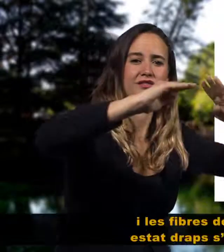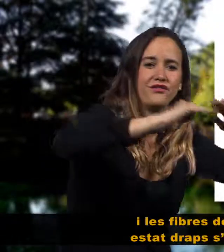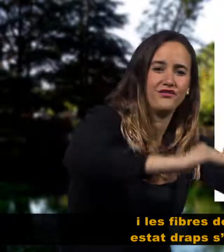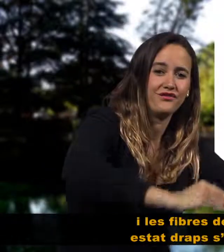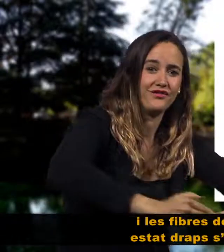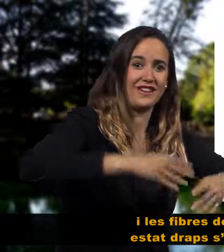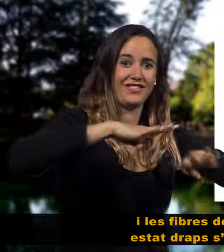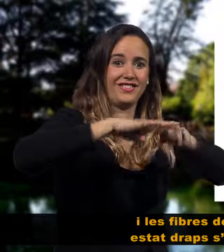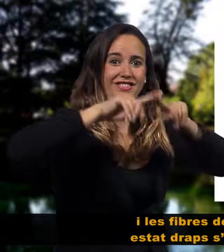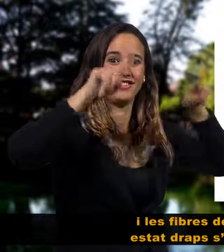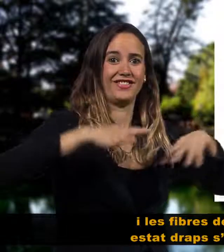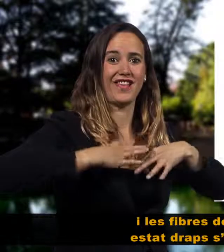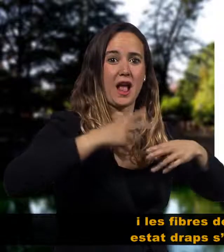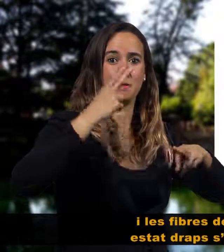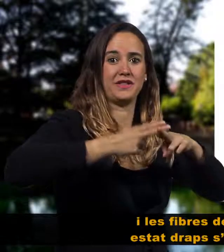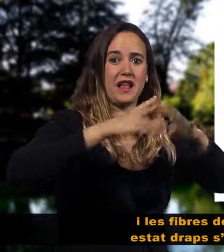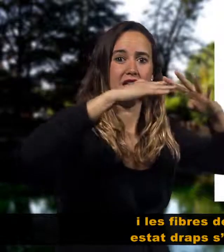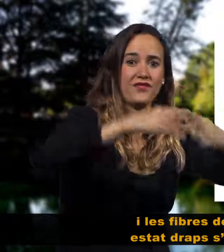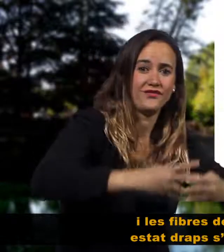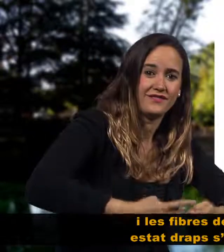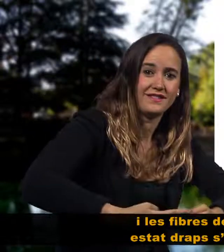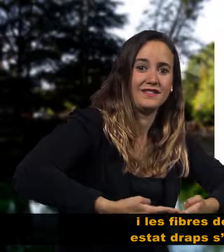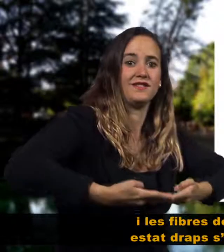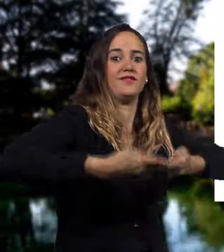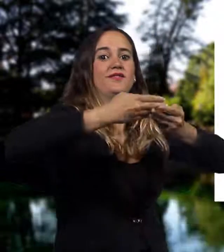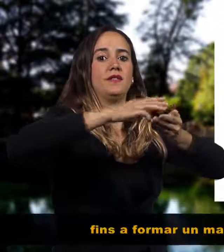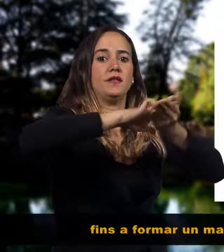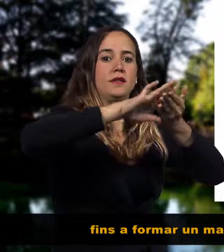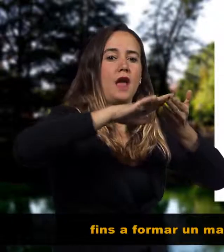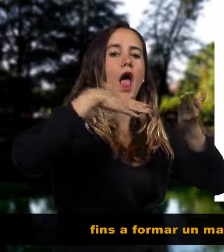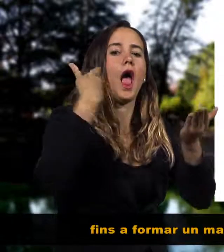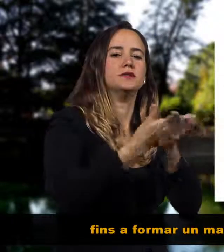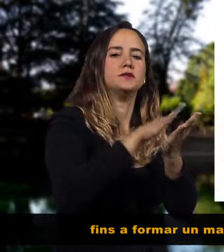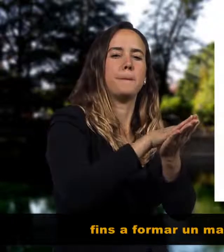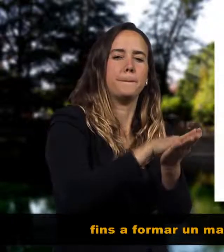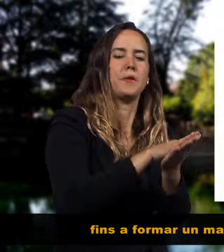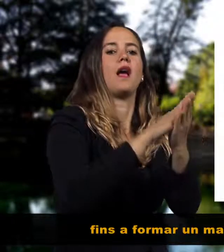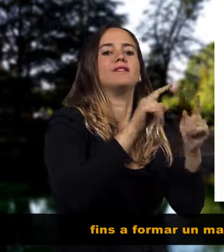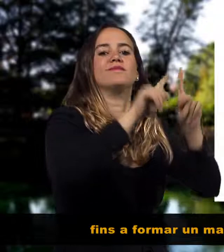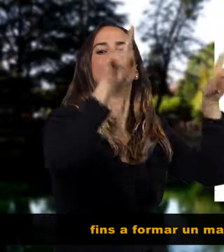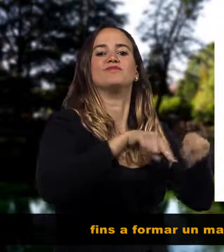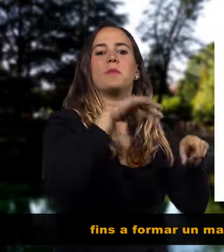havien estat draps s'entrellaçaven fins a formar un material nou, el paper.